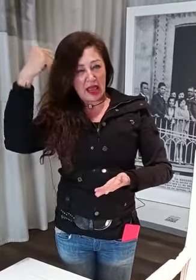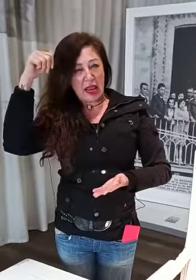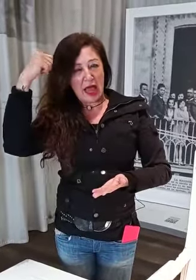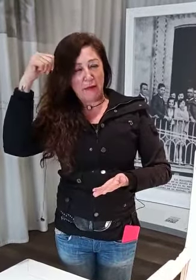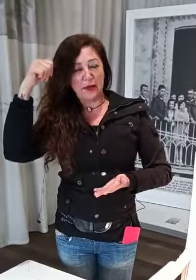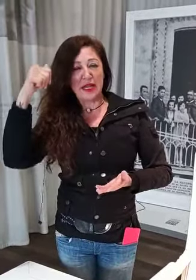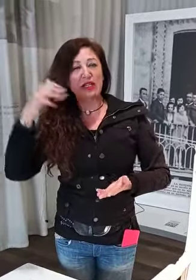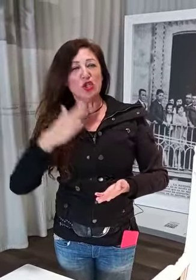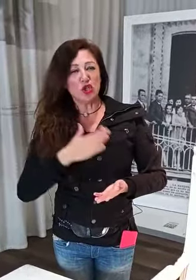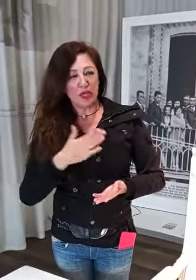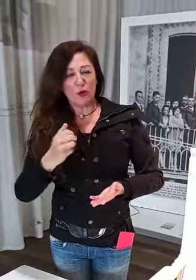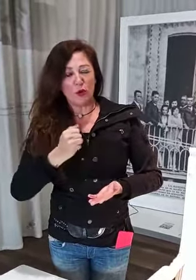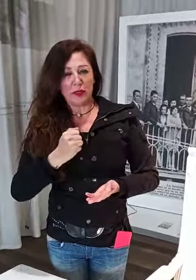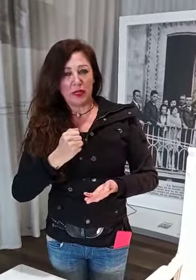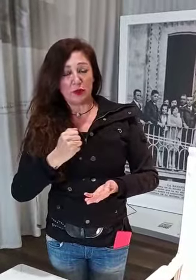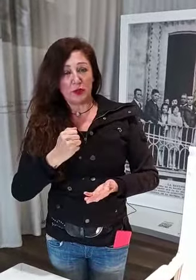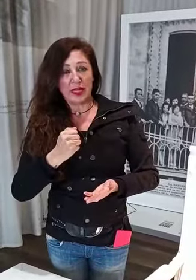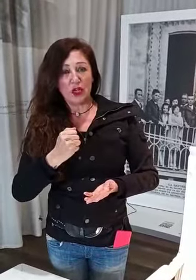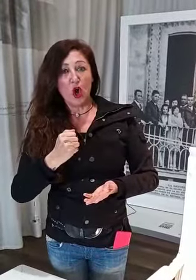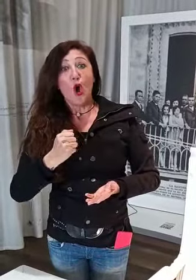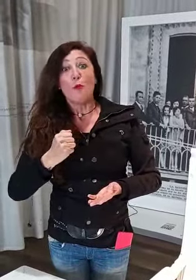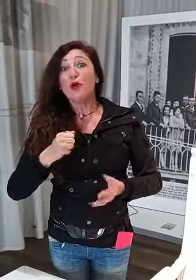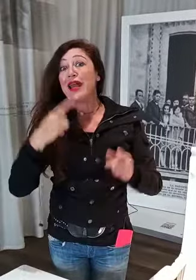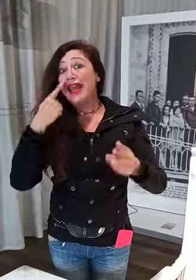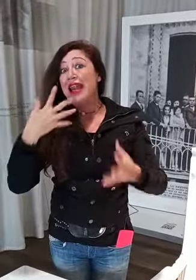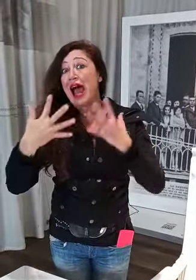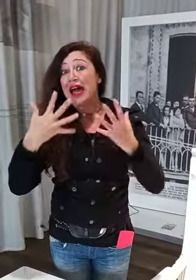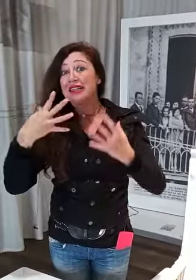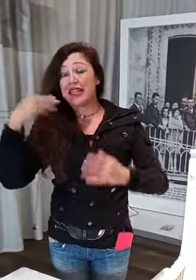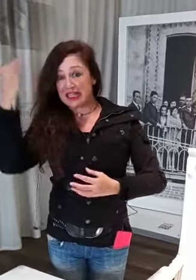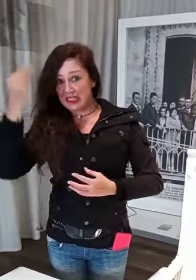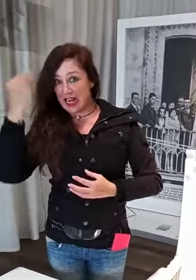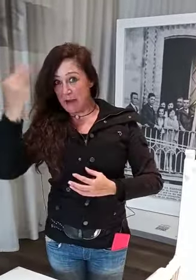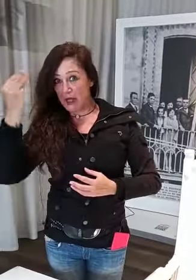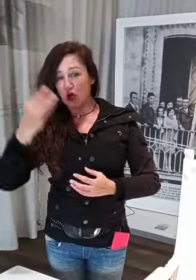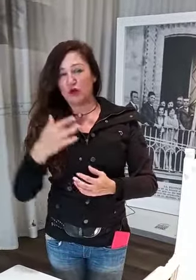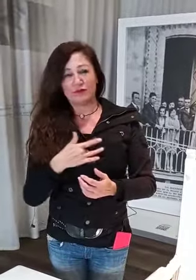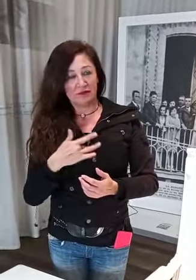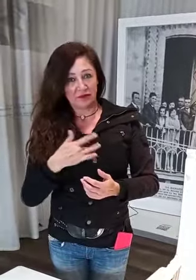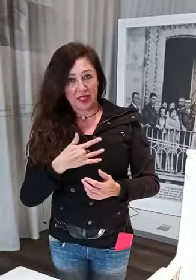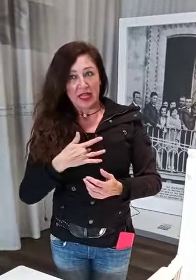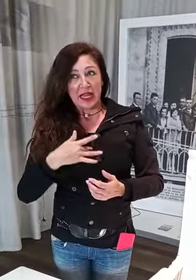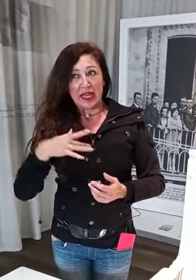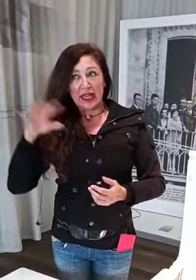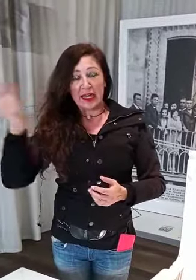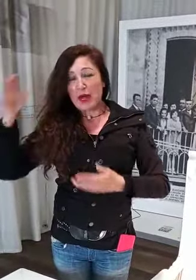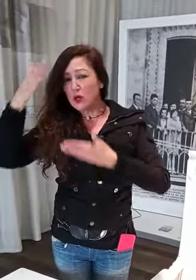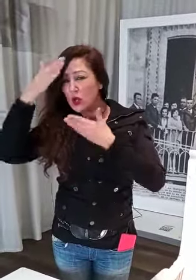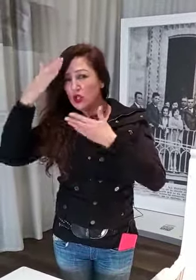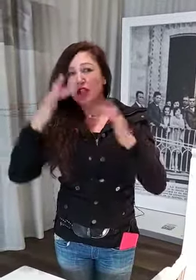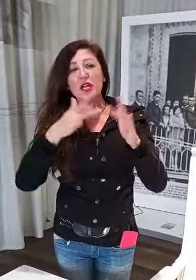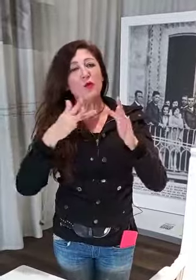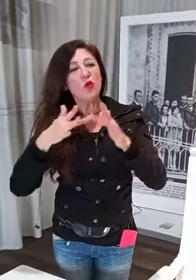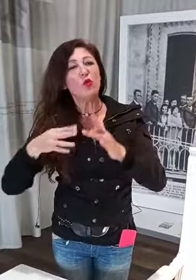la admiración del propietario por el arte islámico. En Marruecos tenía muy